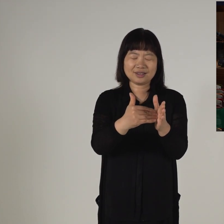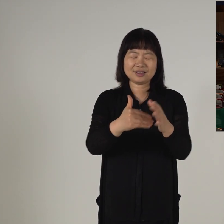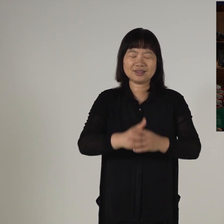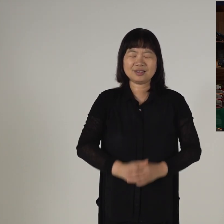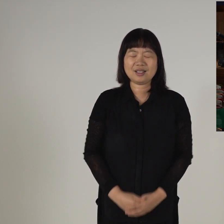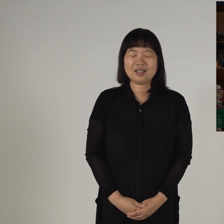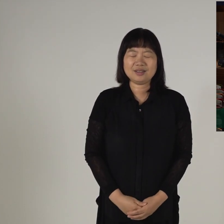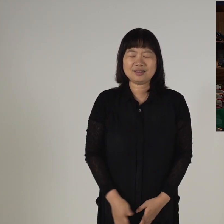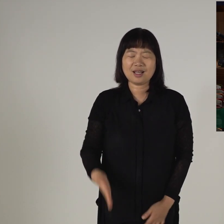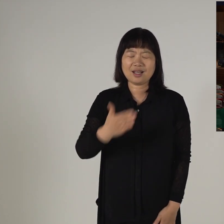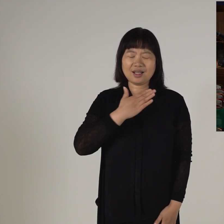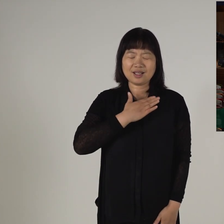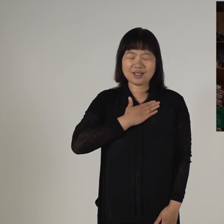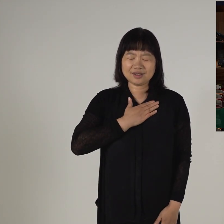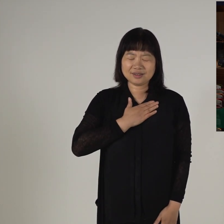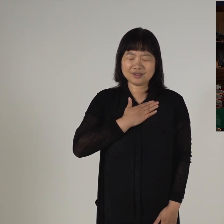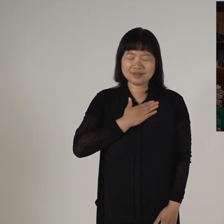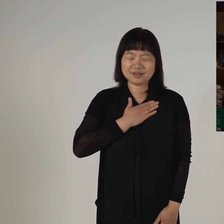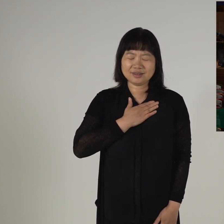때까지